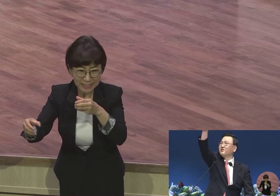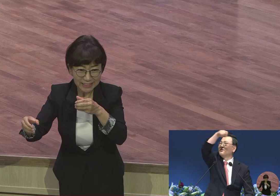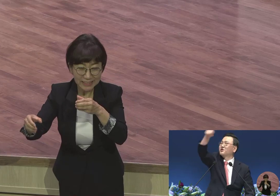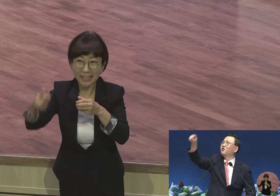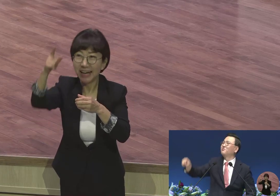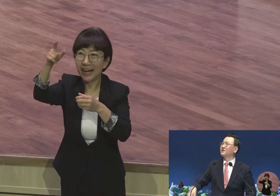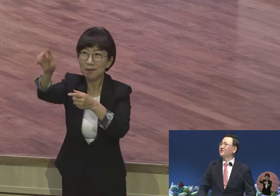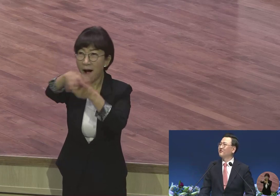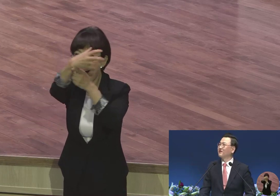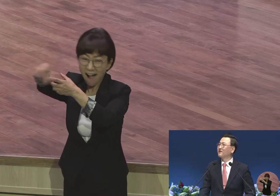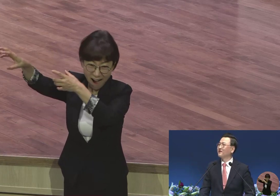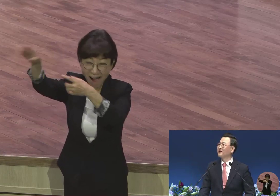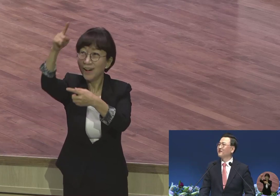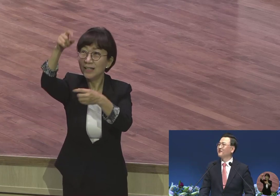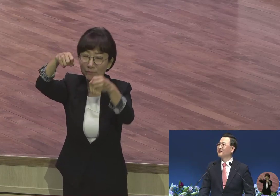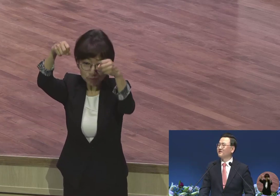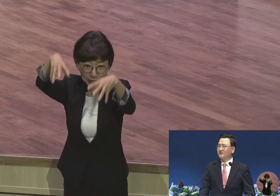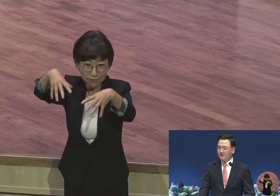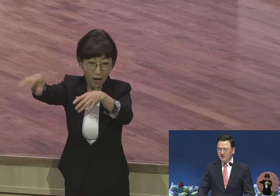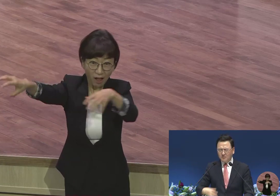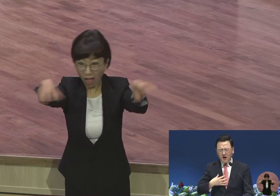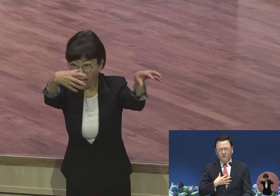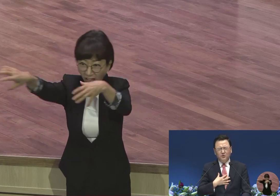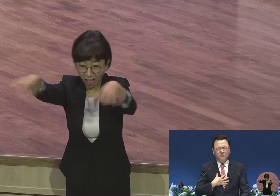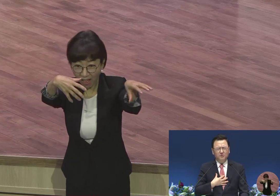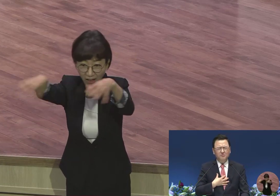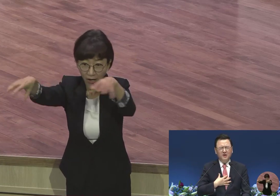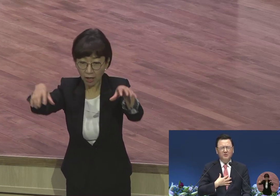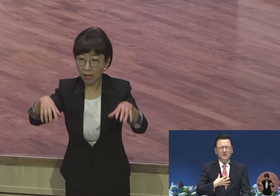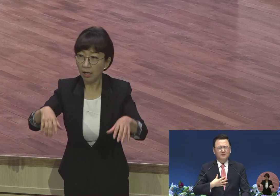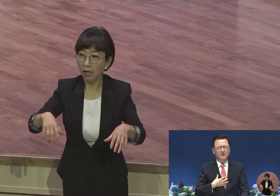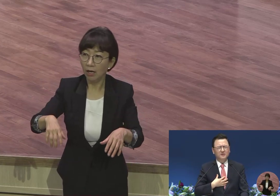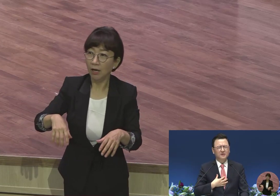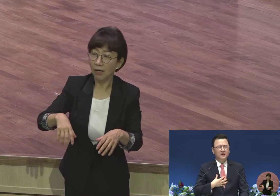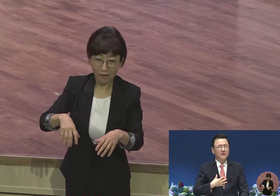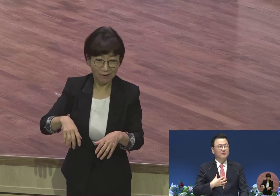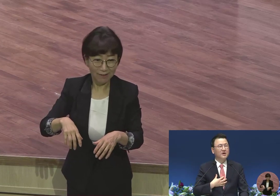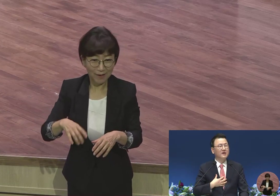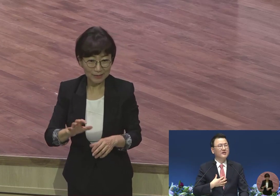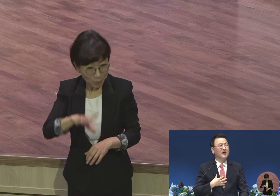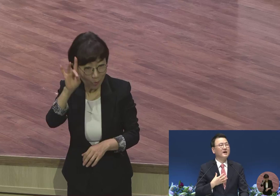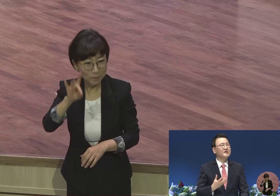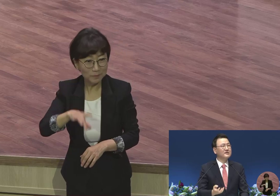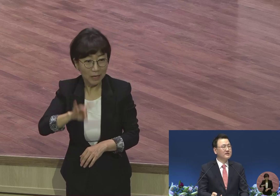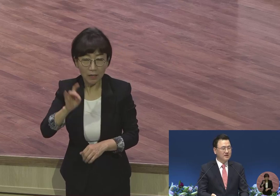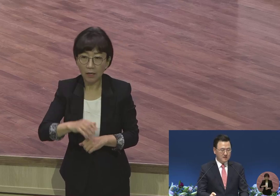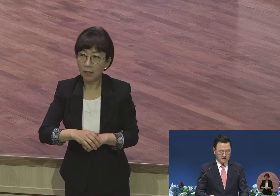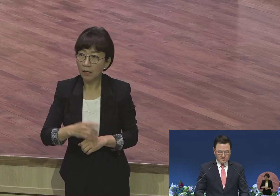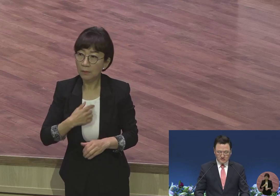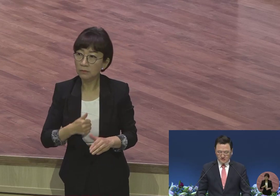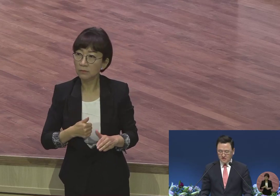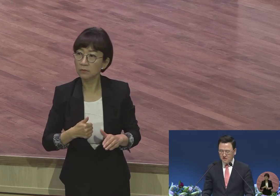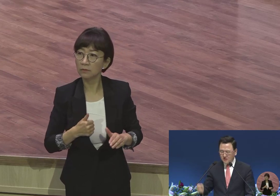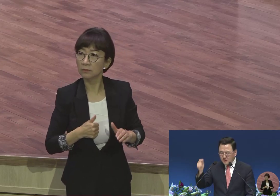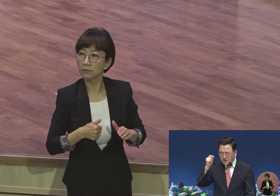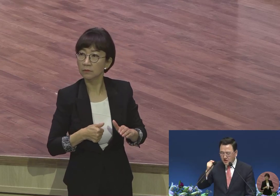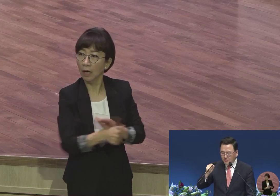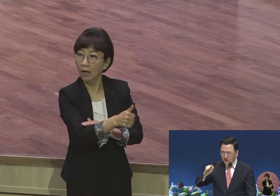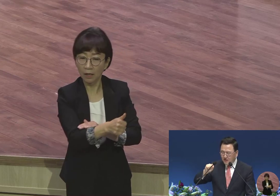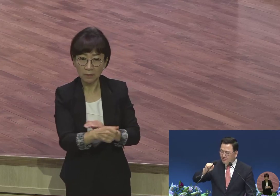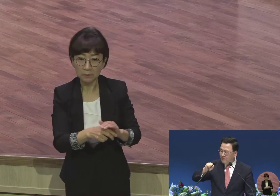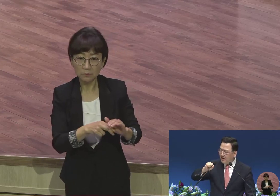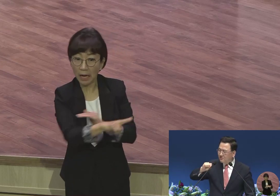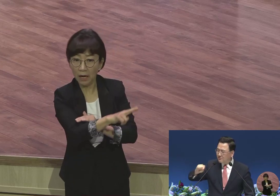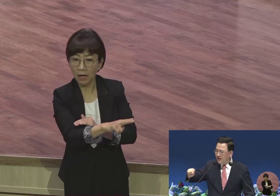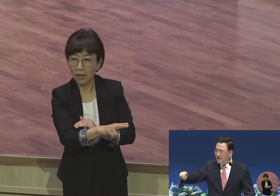전등이 이렇게 흔들려. 나 처음 봤어. 근데 마음속에 무슨 마음이 있냐면 빨리 나가야 되는데. 지진